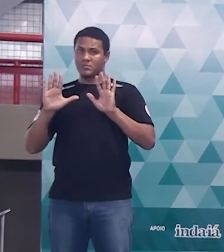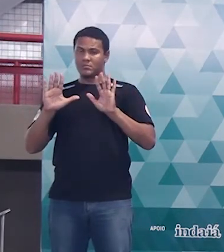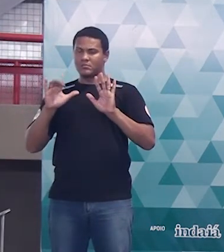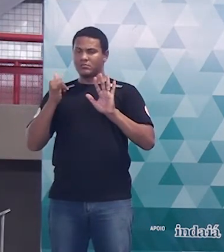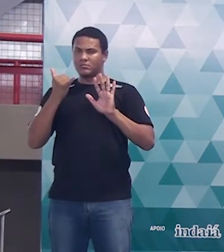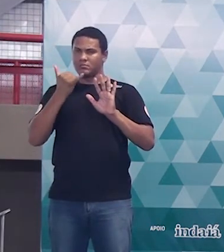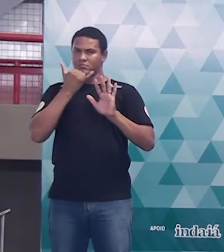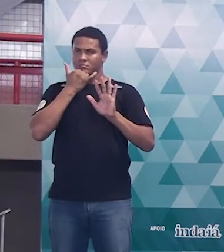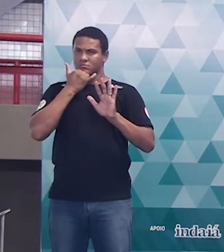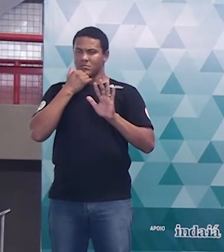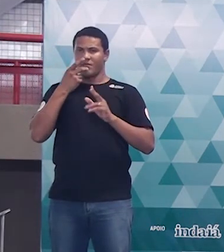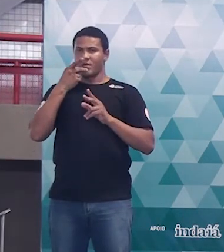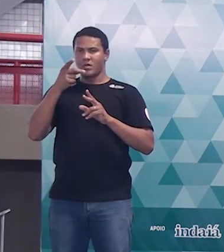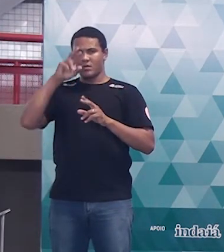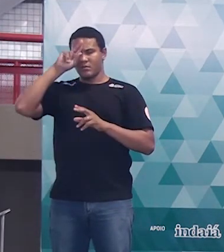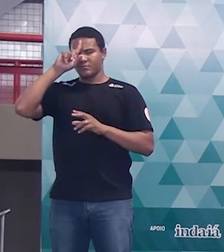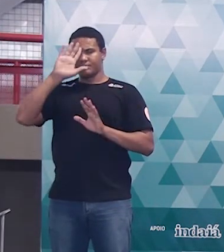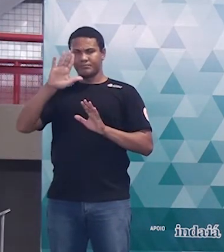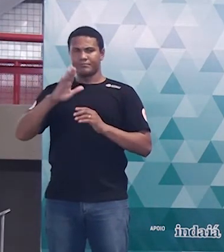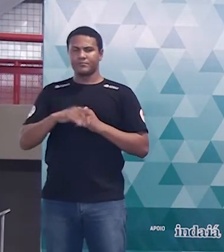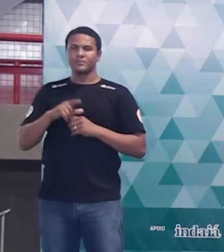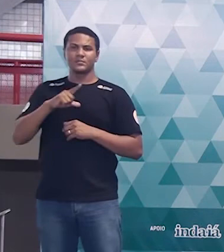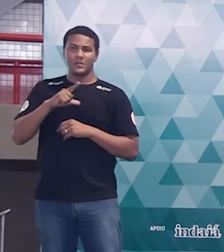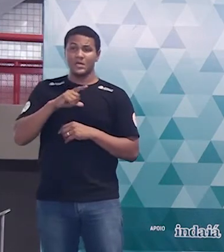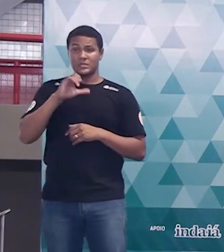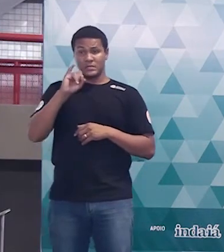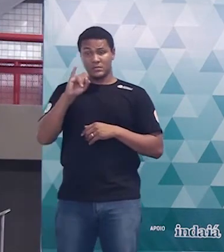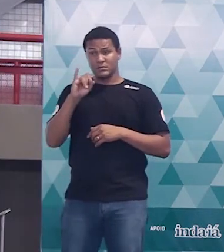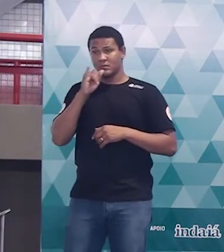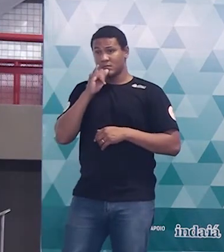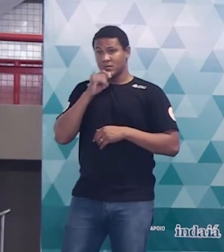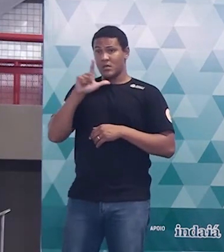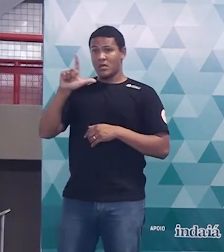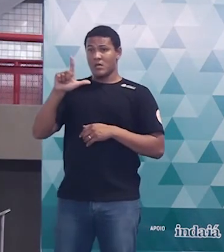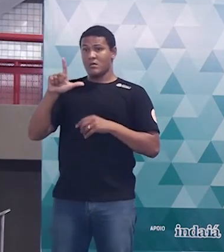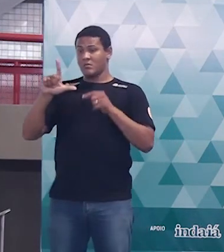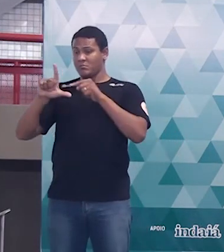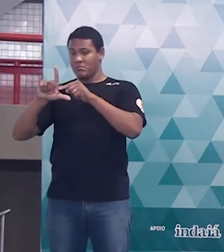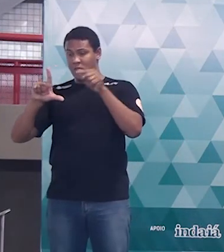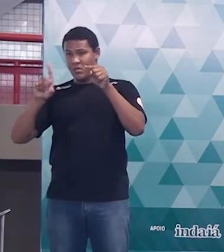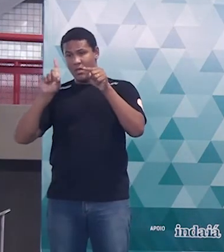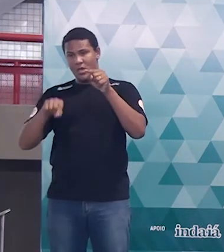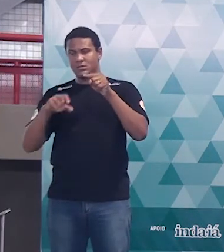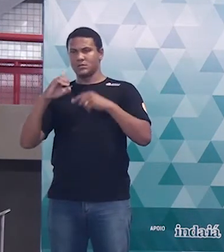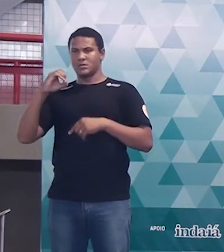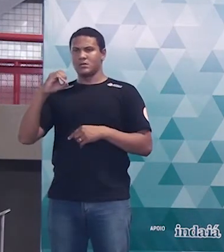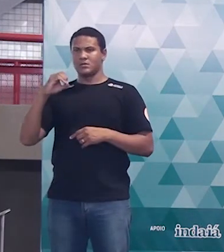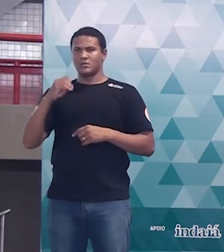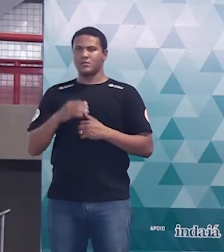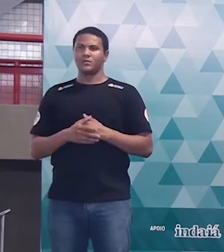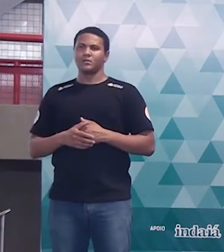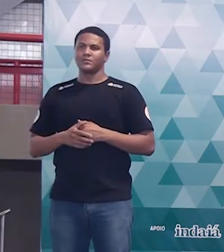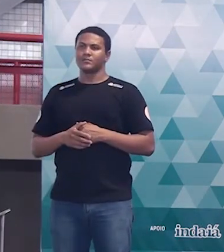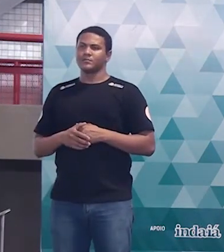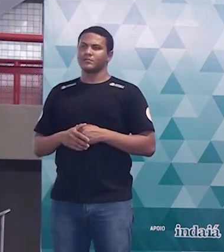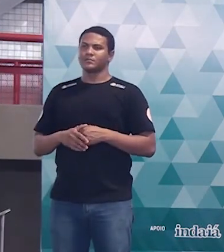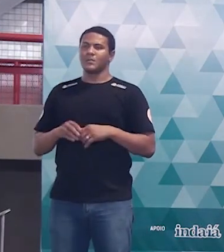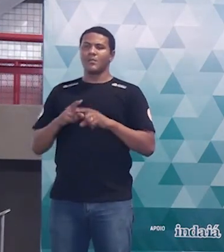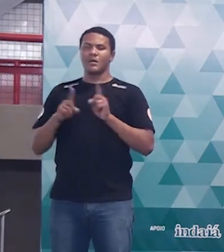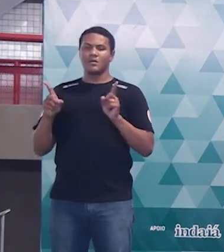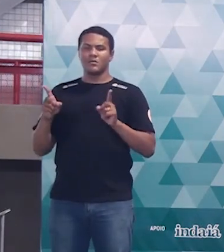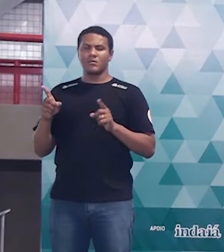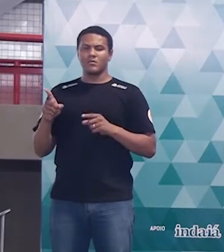Perdão, eu falei errado. Isso se o coeficiente linear for igual a 0. Ok? E esse meu A vai ser o quê? Vai